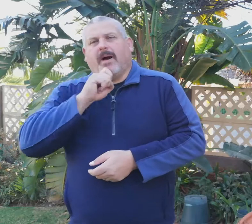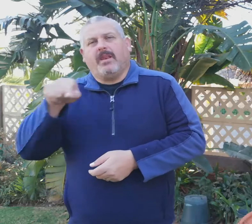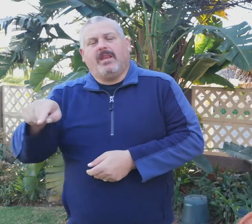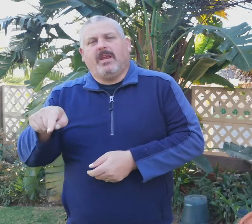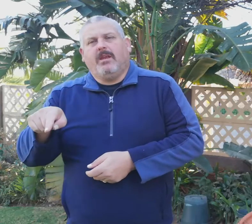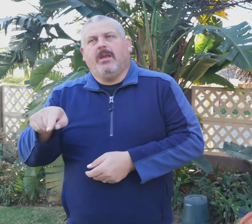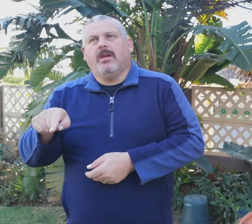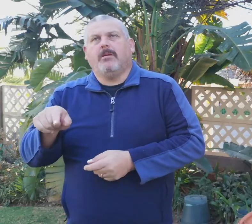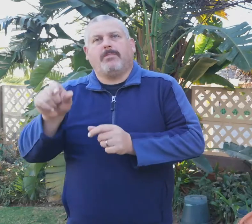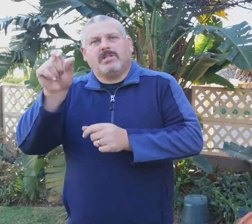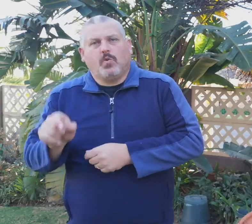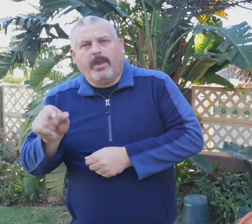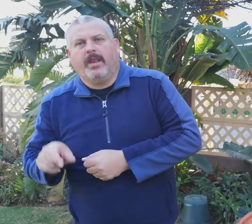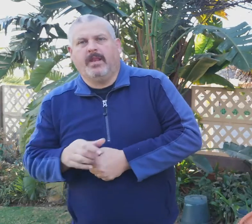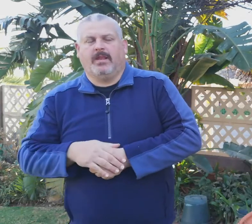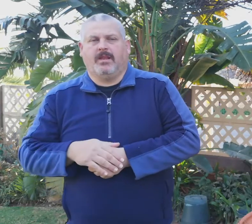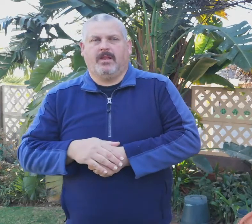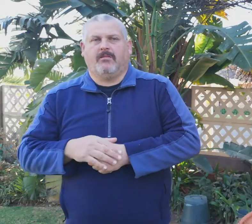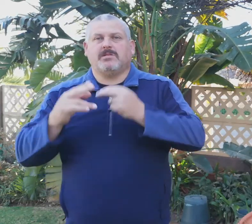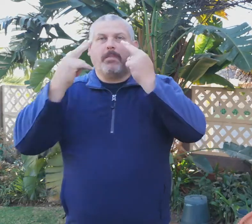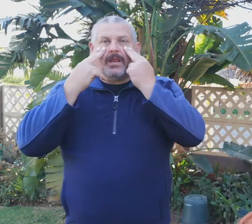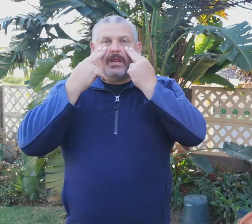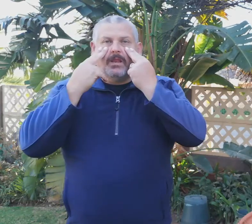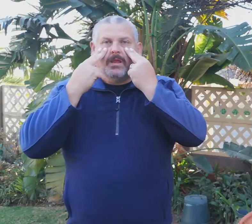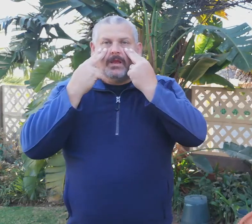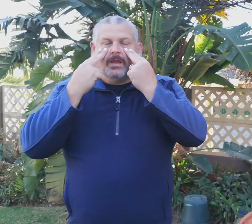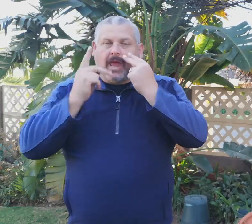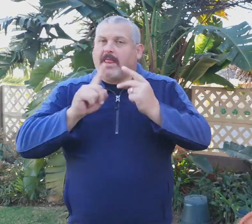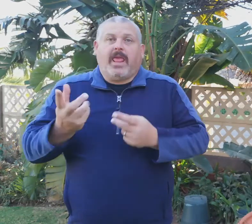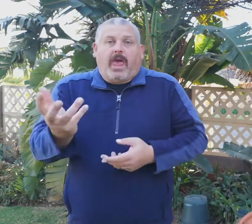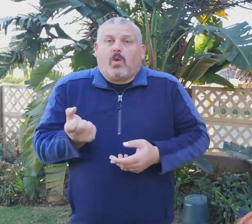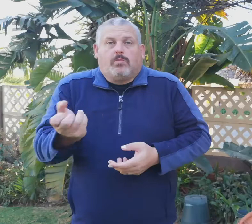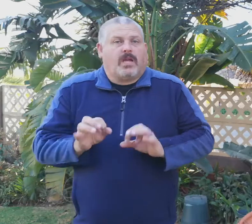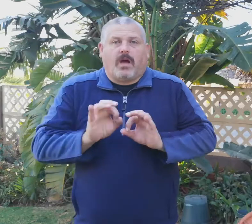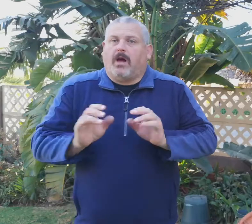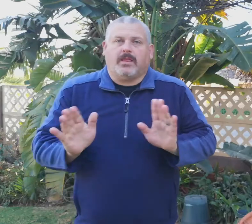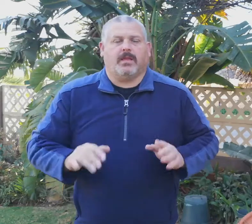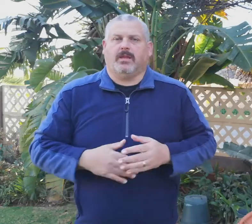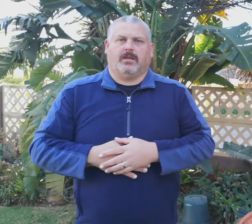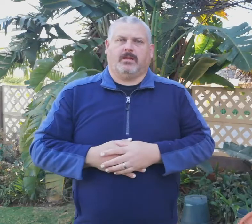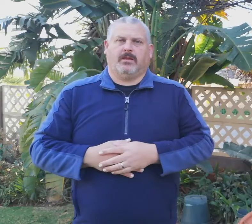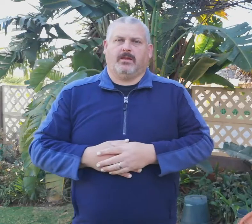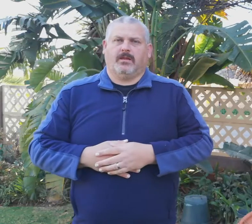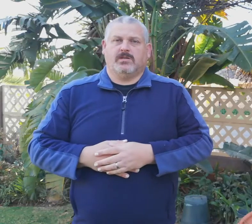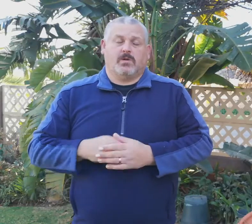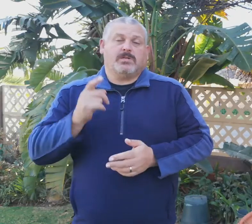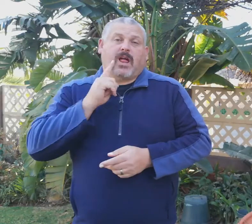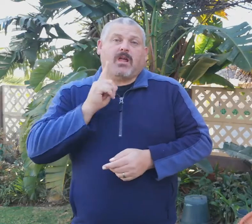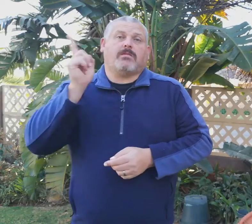man, hierdie persoon, was blind. Nie inkomste gehad nie. Dan is elke